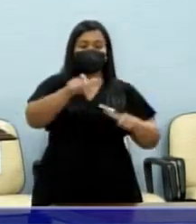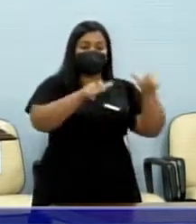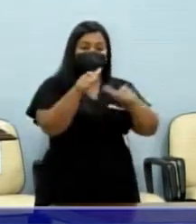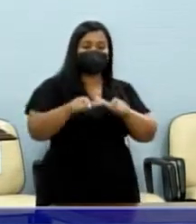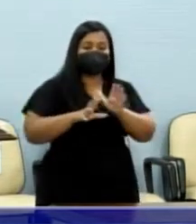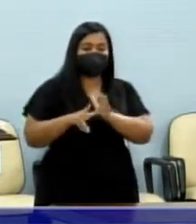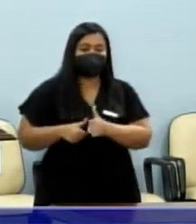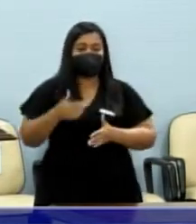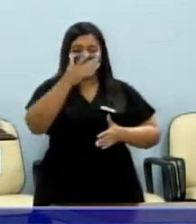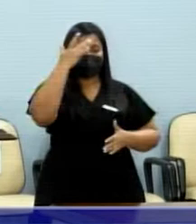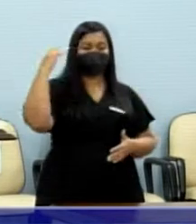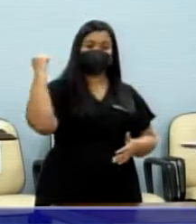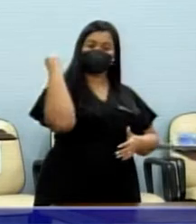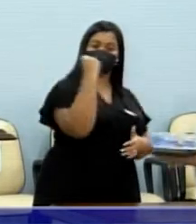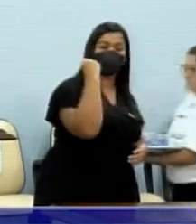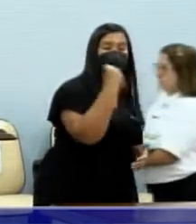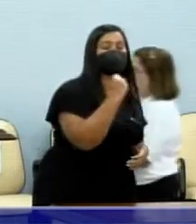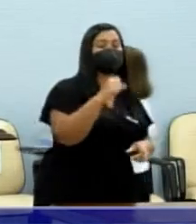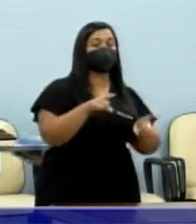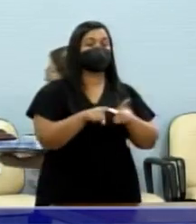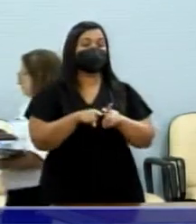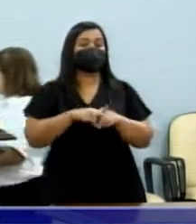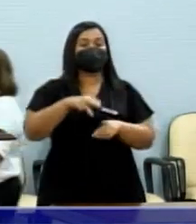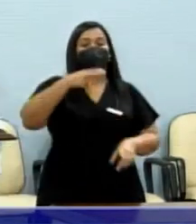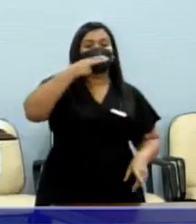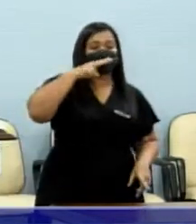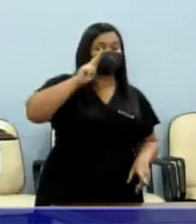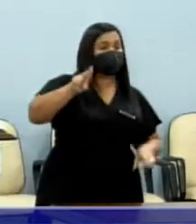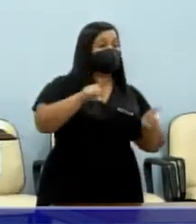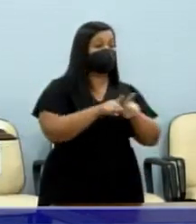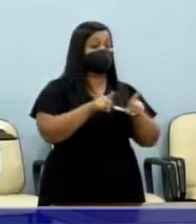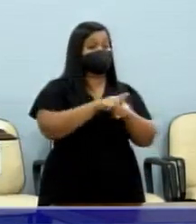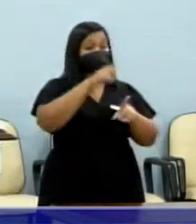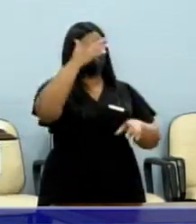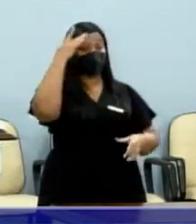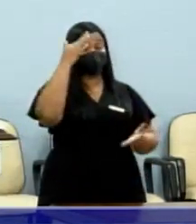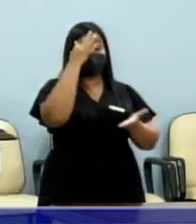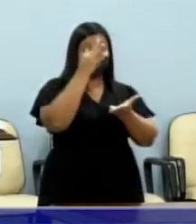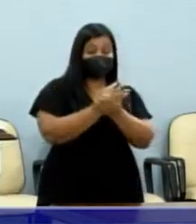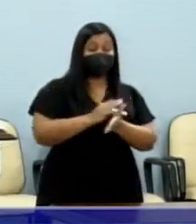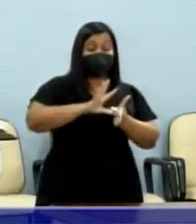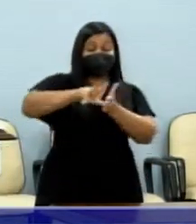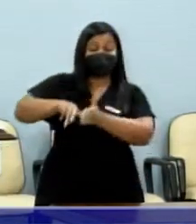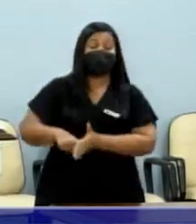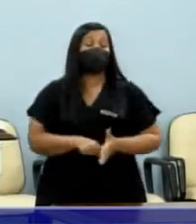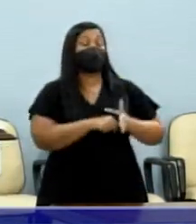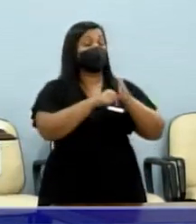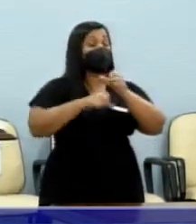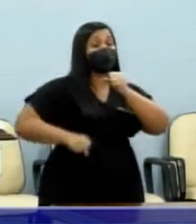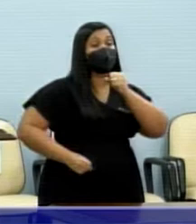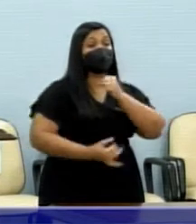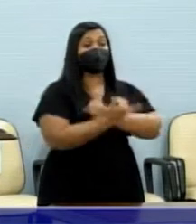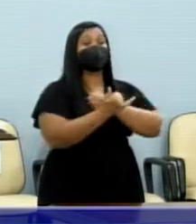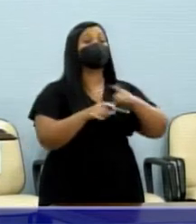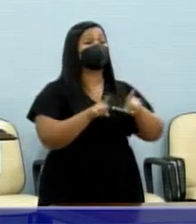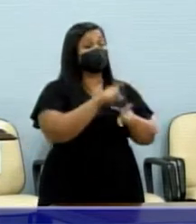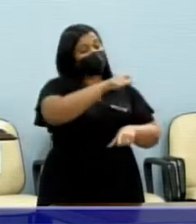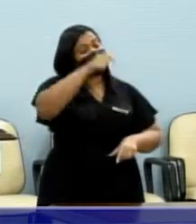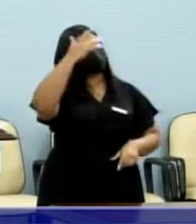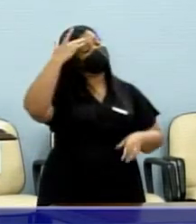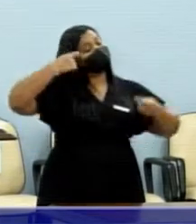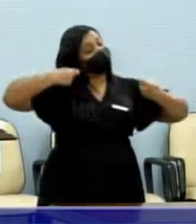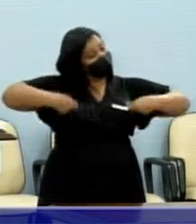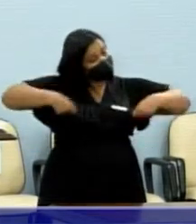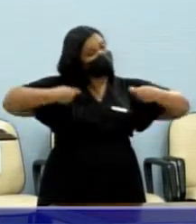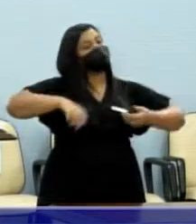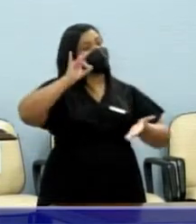os genocidas, os fascistas, os nazistas, os exploradores da fé e os corruptos. Essas pessoas